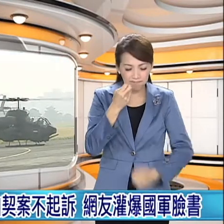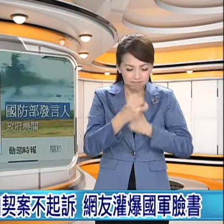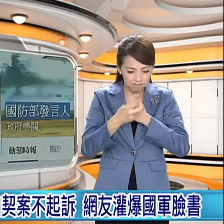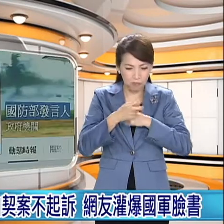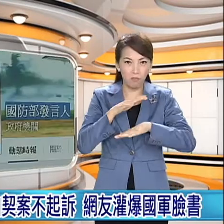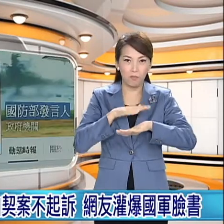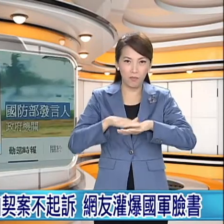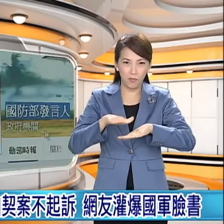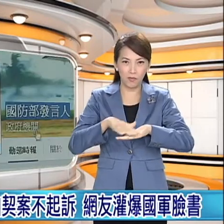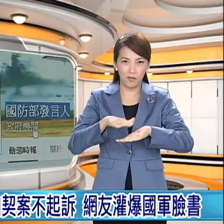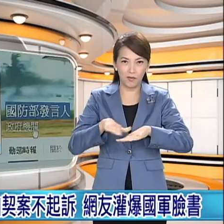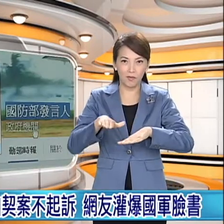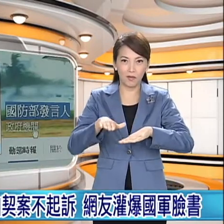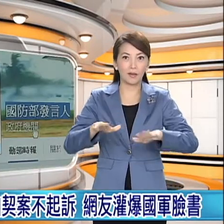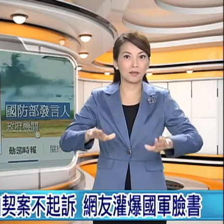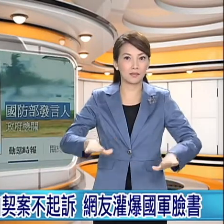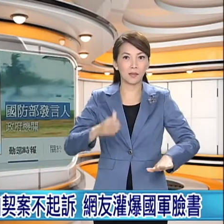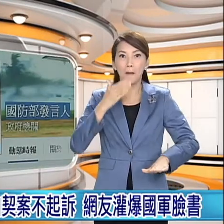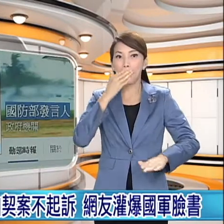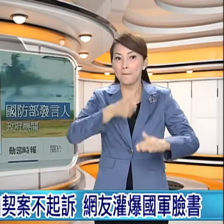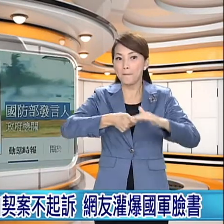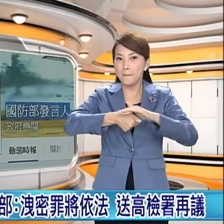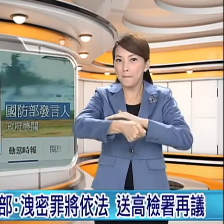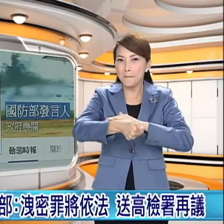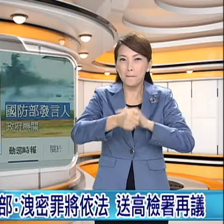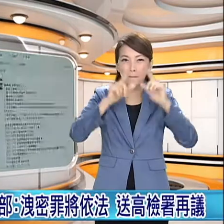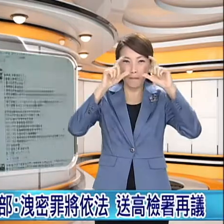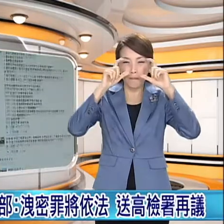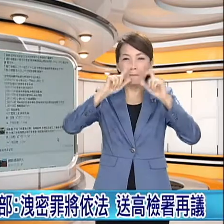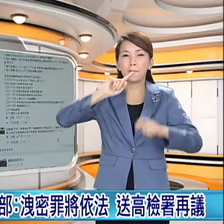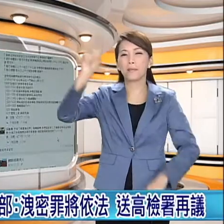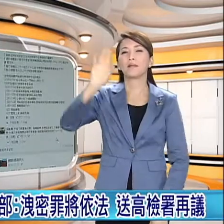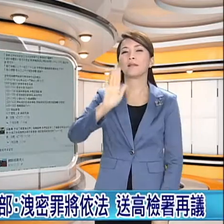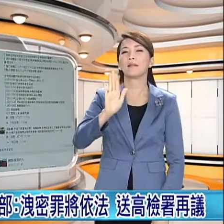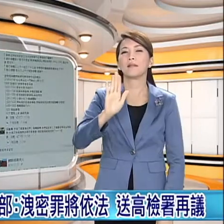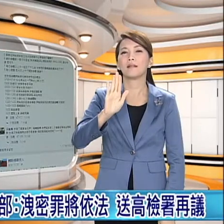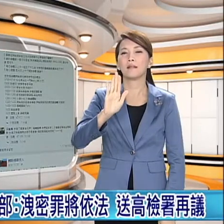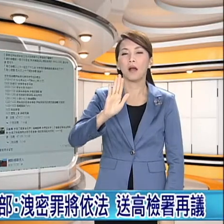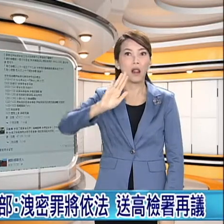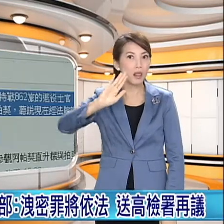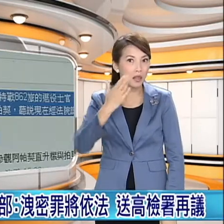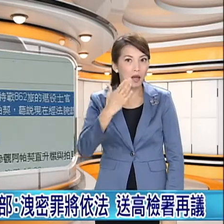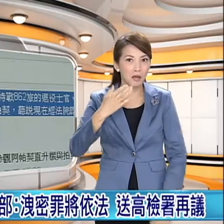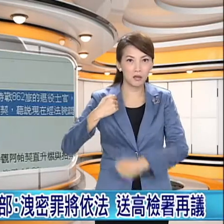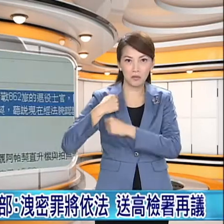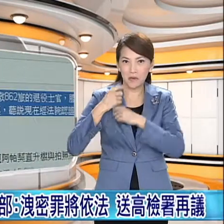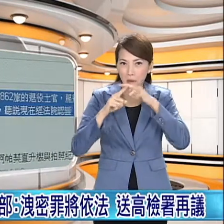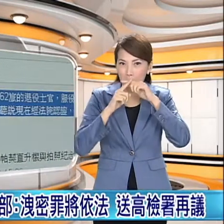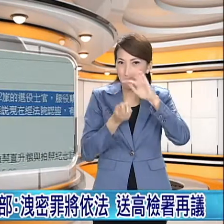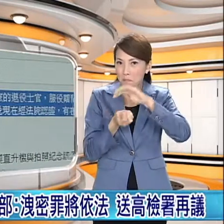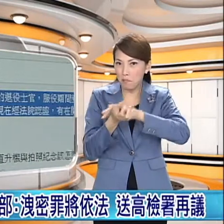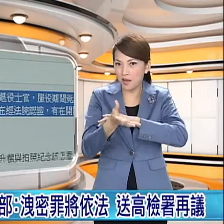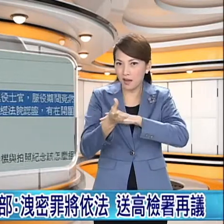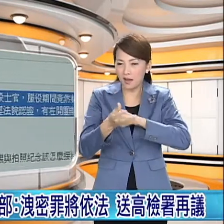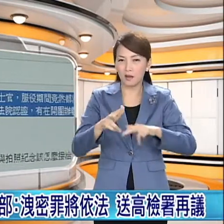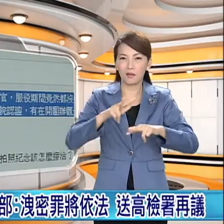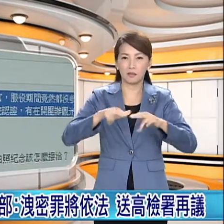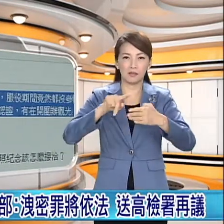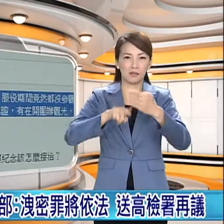讨。另外，虽然桃园地检署不起诉，不过泄密罪案件将会依